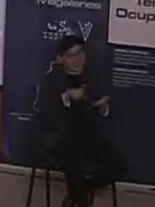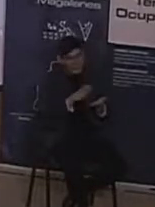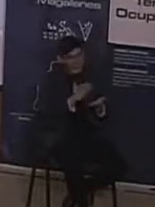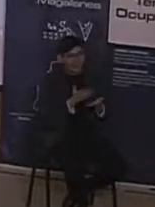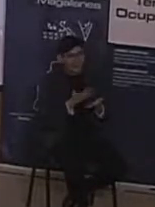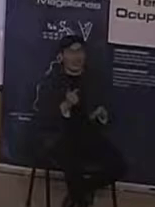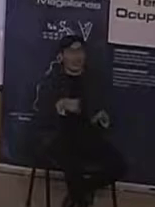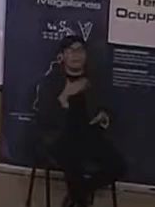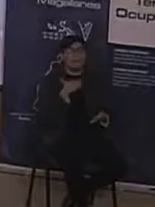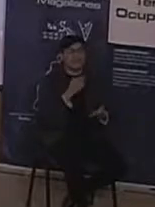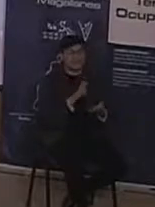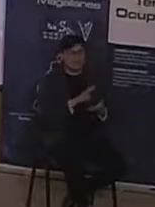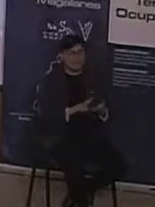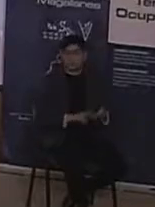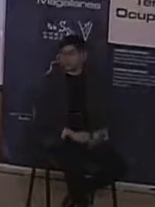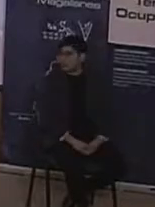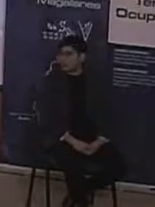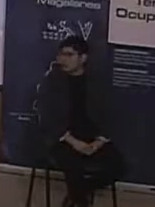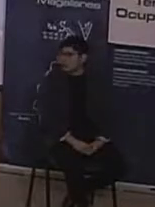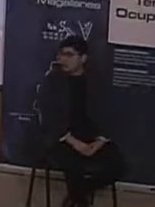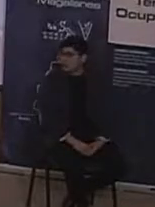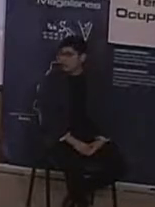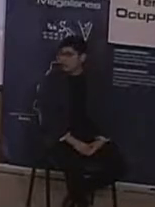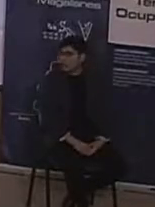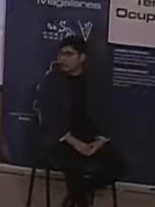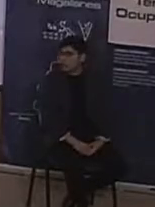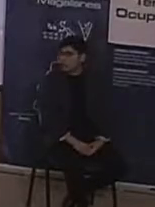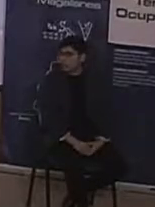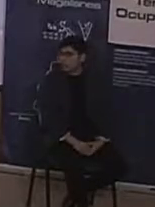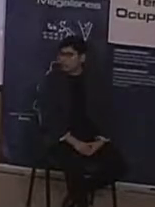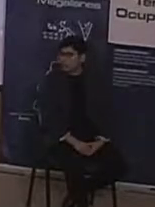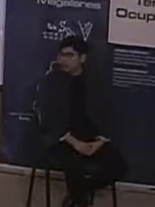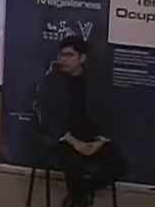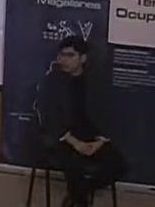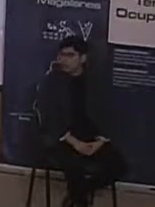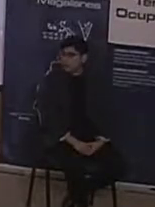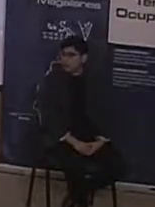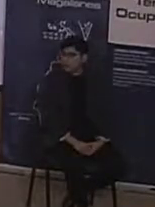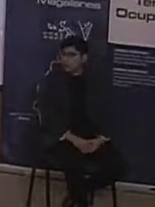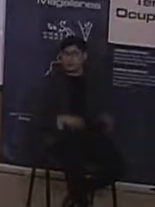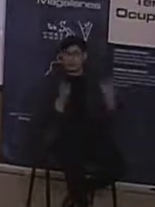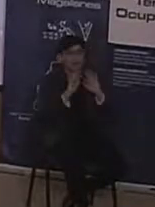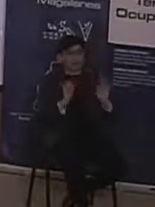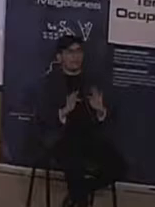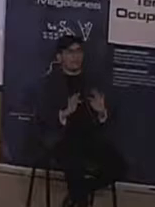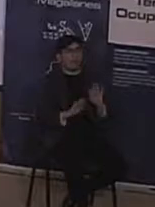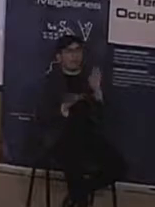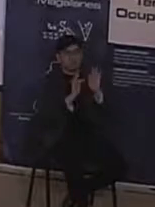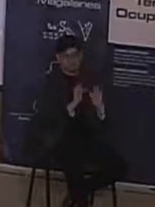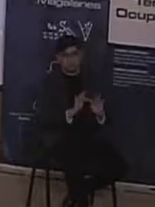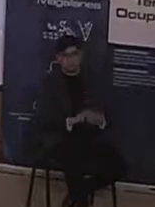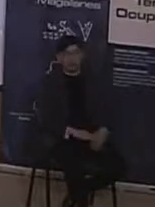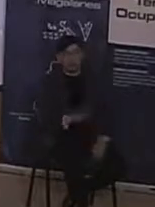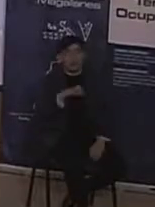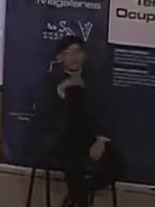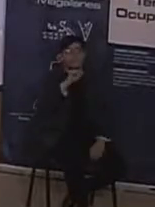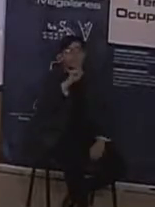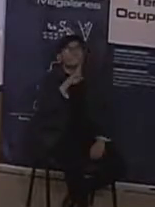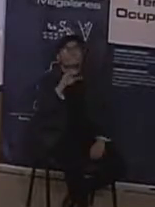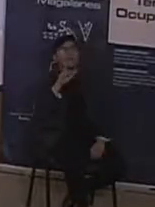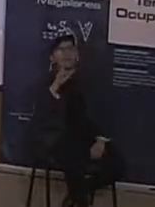y la voy a presentar de manera formal y después una manera un poco más coloquial que me parece interesante paulina a brabo guzmán